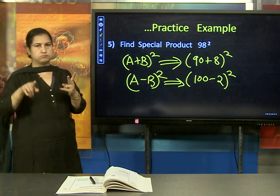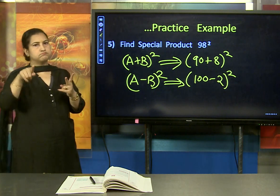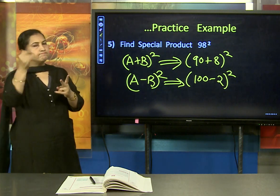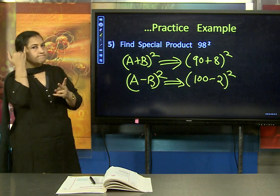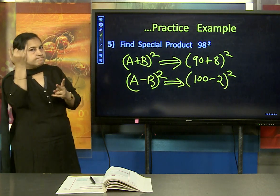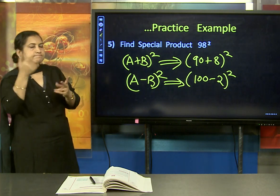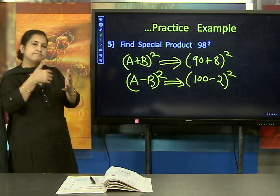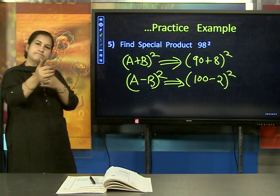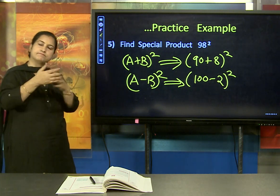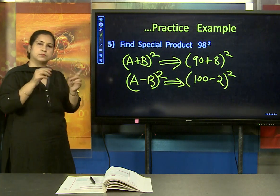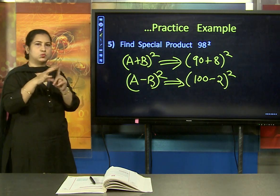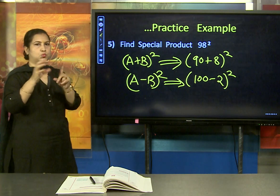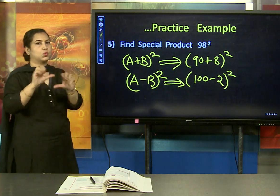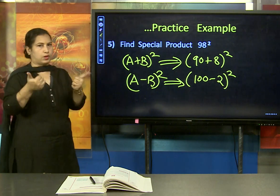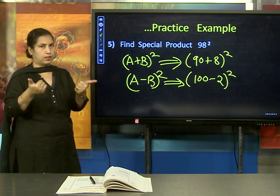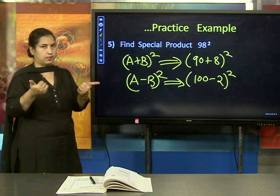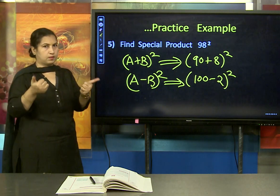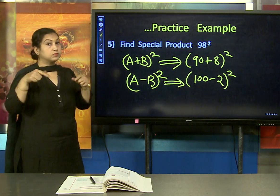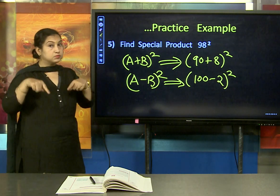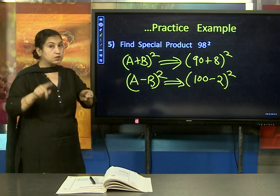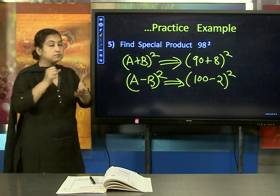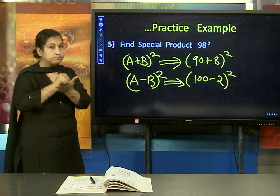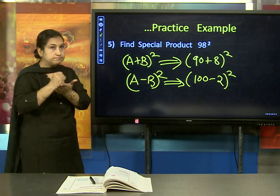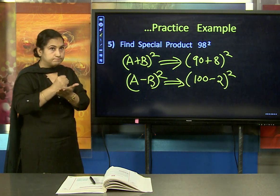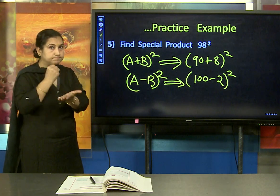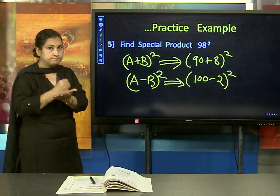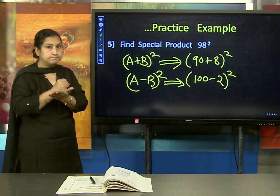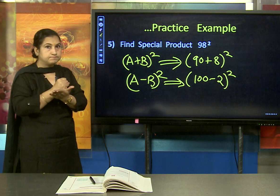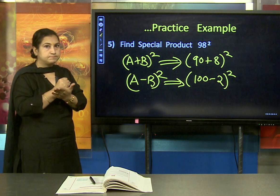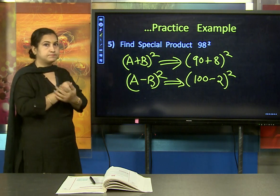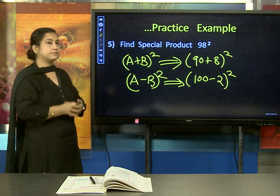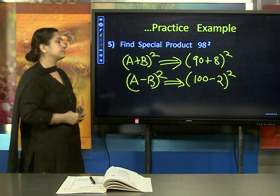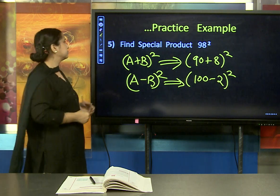किसी को भी नहीं कहा जाएगा। आप चाहें कोई भी तरीका अपनाएं, अभ्यास बहुत ज़रूरी है।